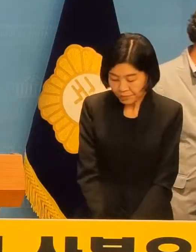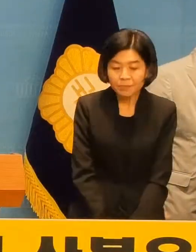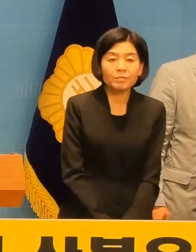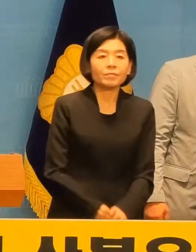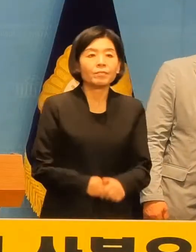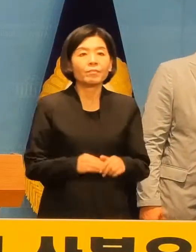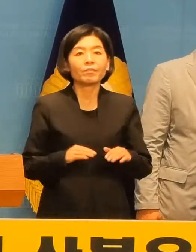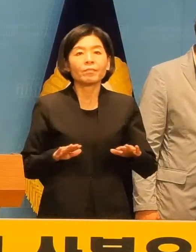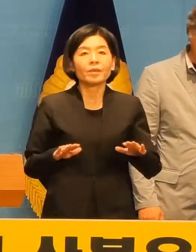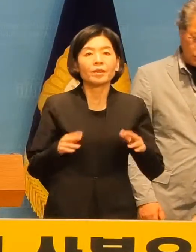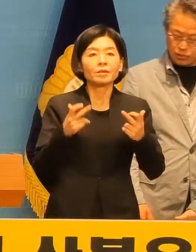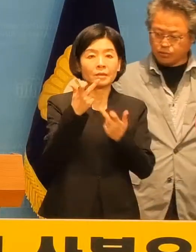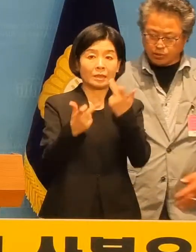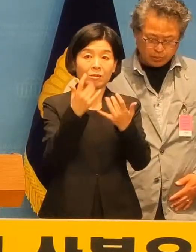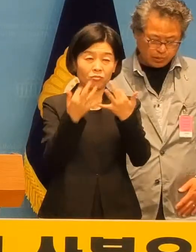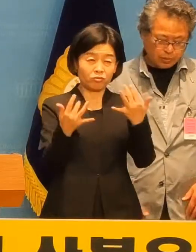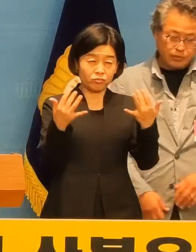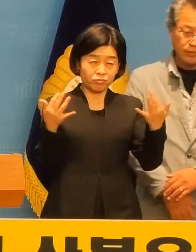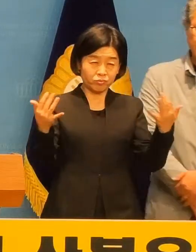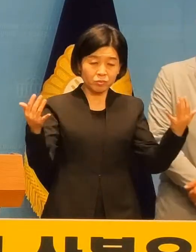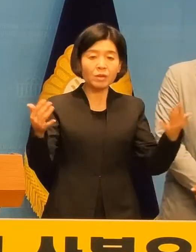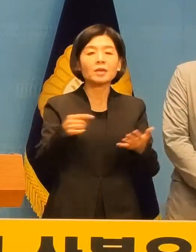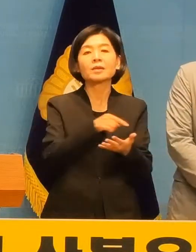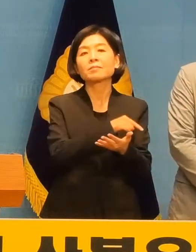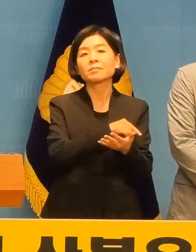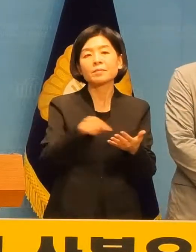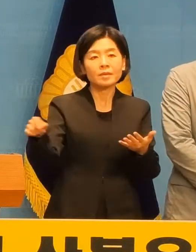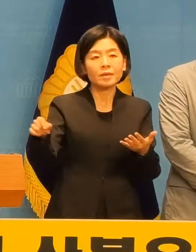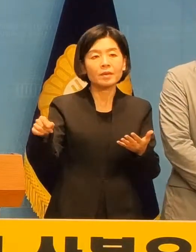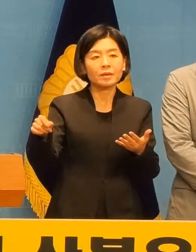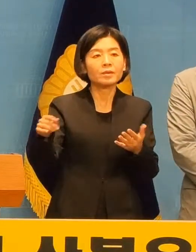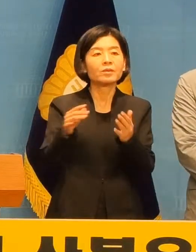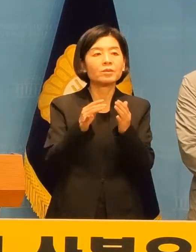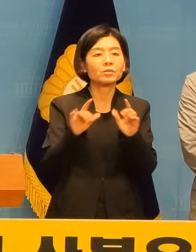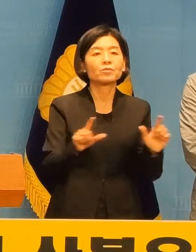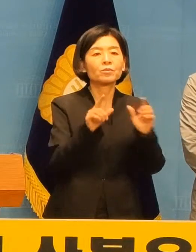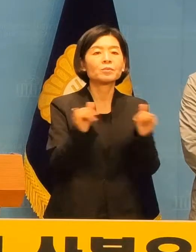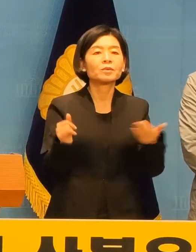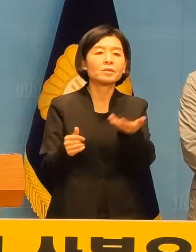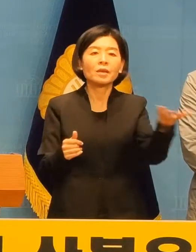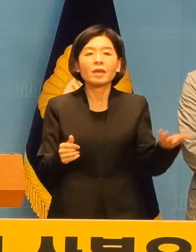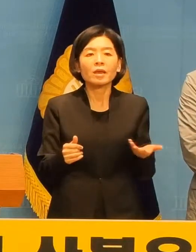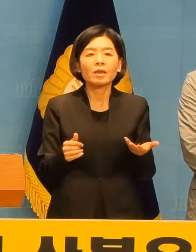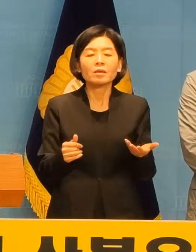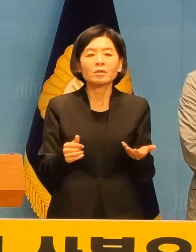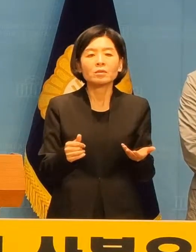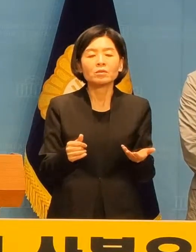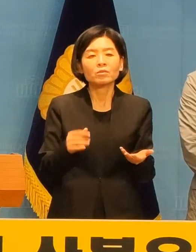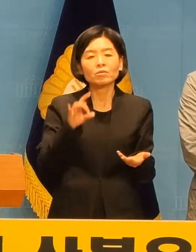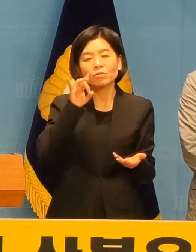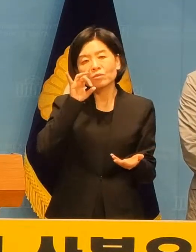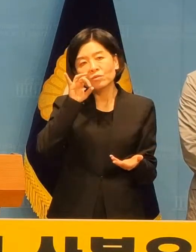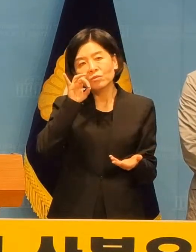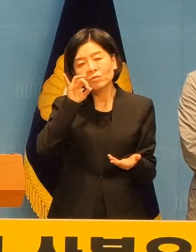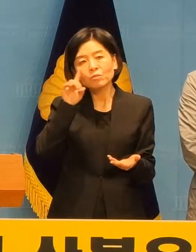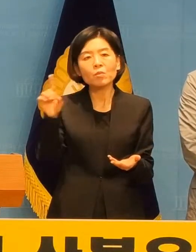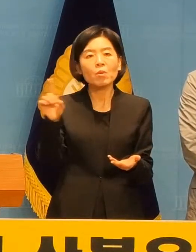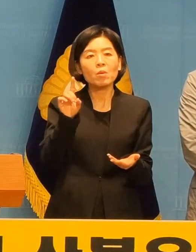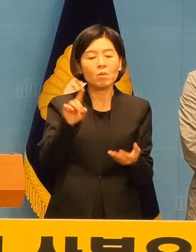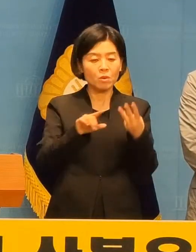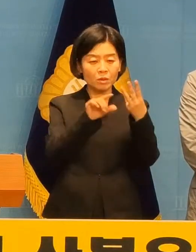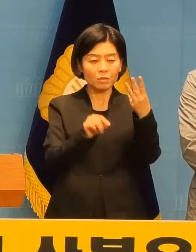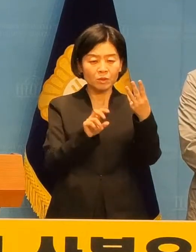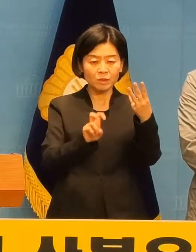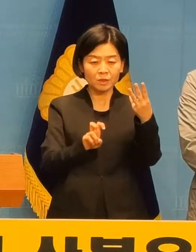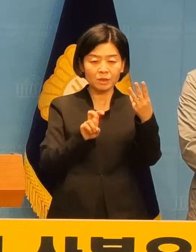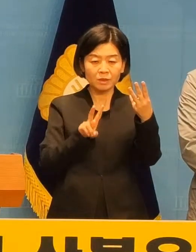저희 이 산불 피해 이주민들의 공통적으로 가지고 있는 의문이 하나 있습니다. 3월 22일